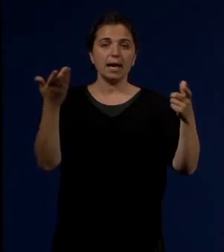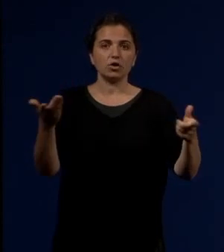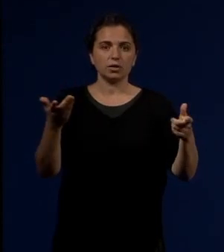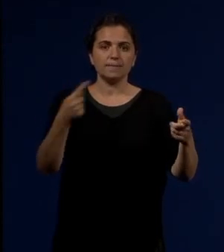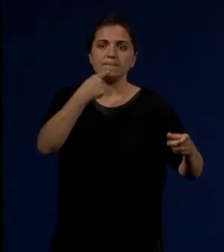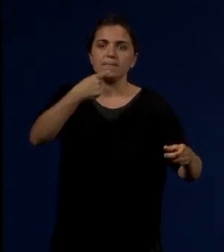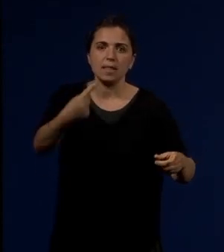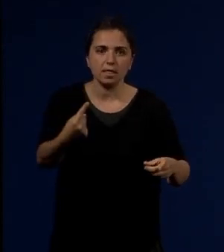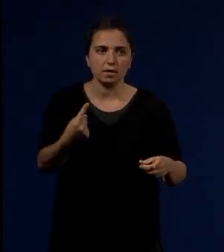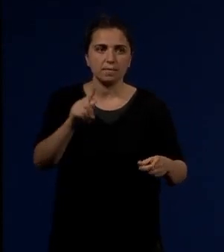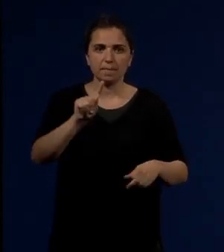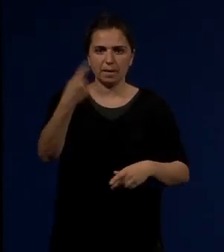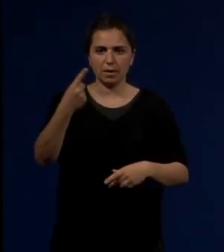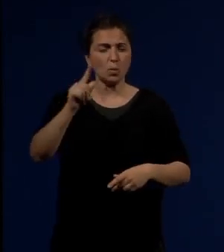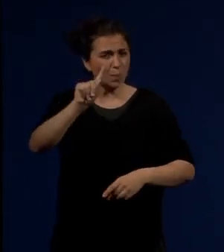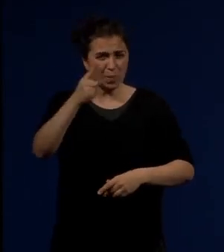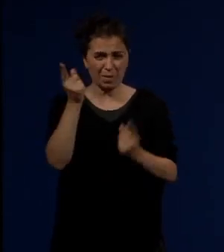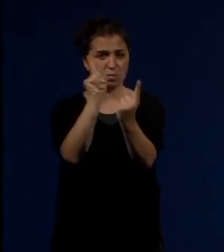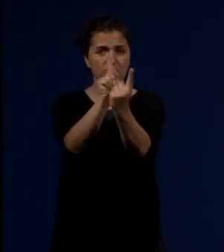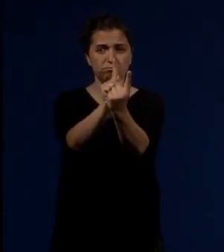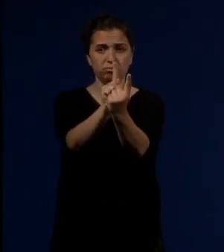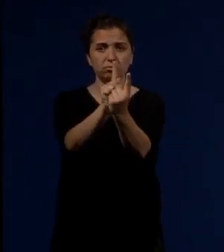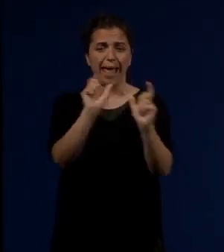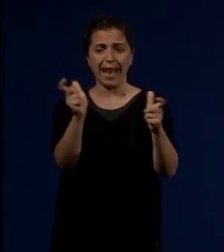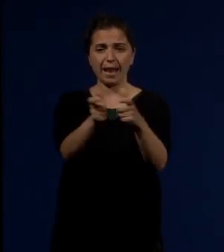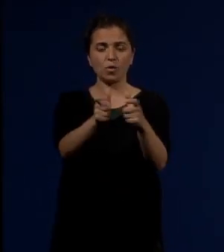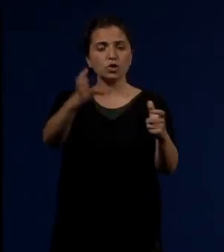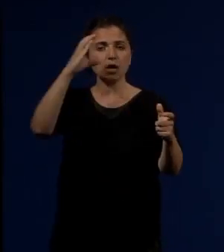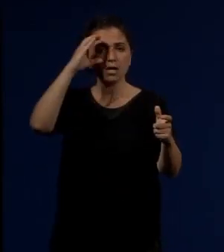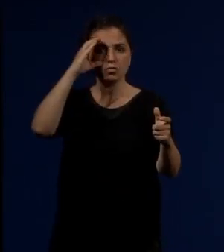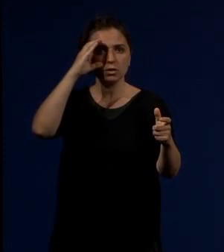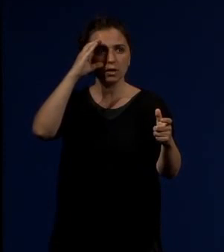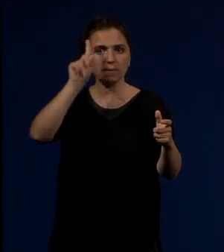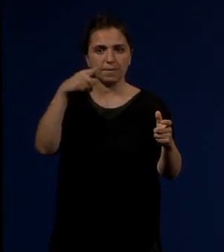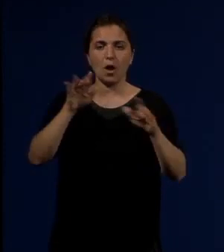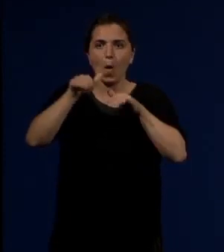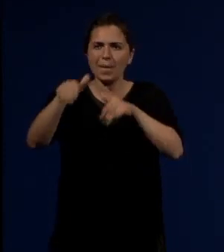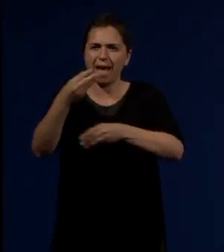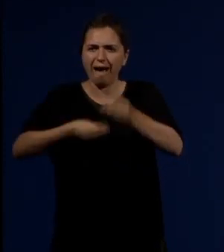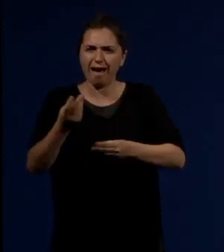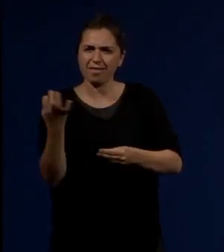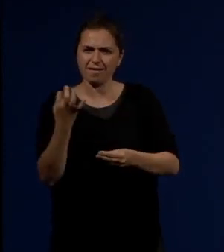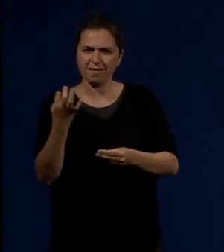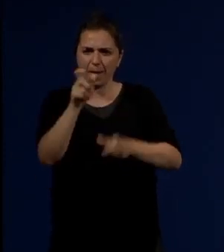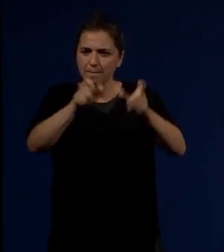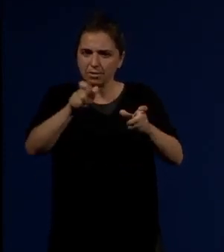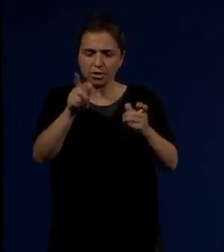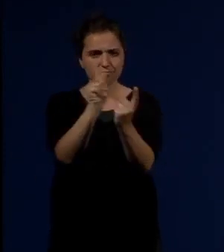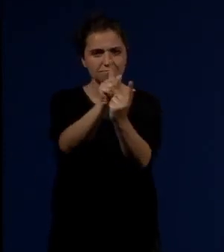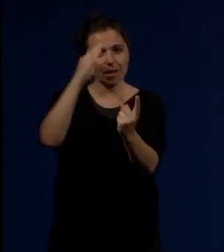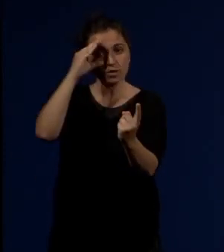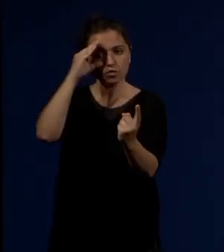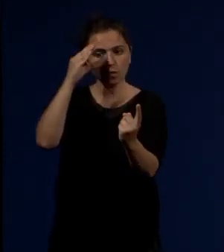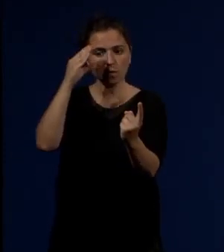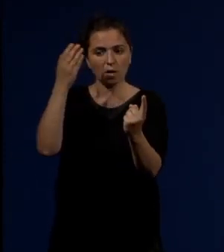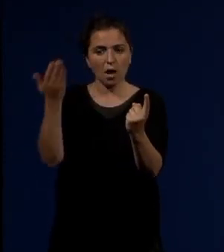lles trasladamos, en primeiro lugar escoitando, porque é un dos signos definitorios da Marea, a capacidade que temos de escoitar a xente, e a partir de aí